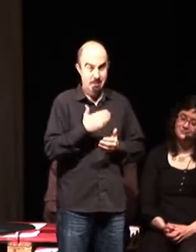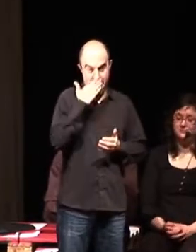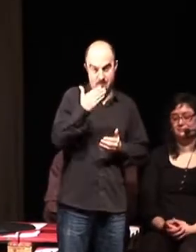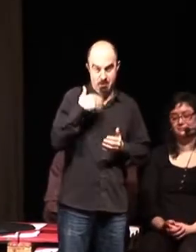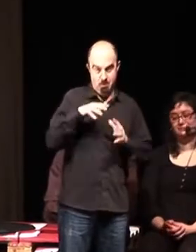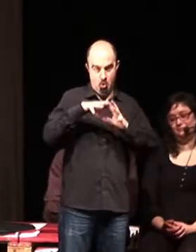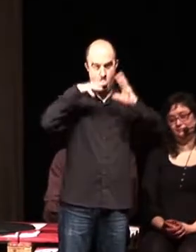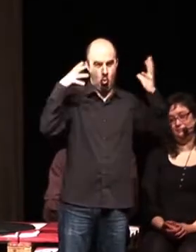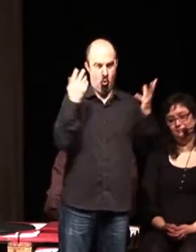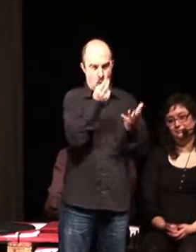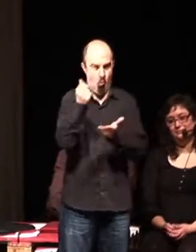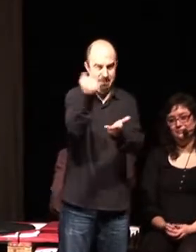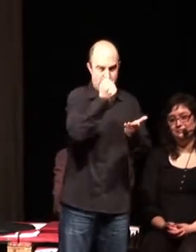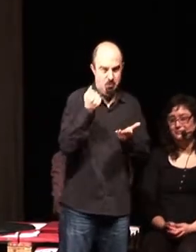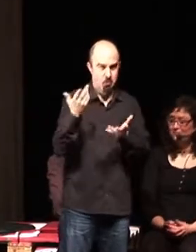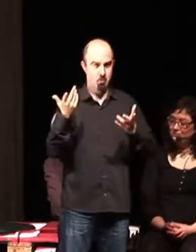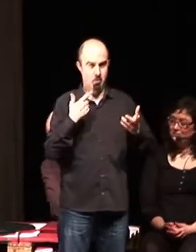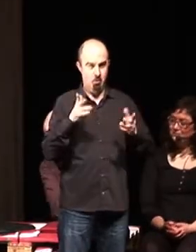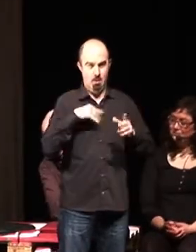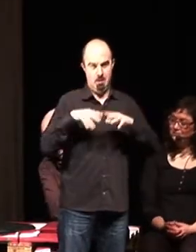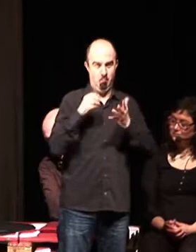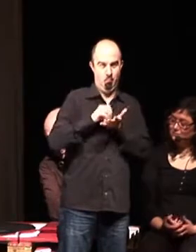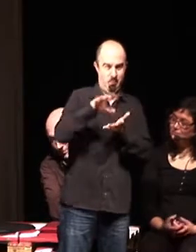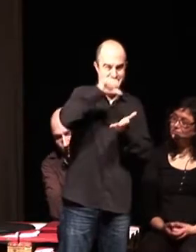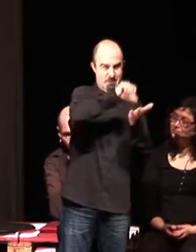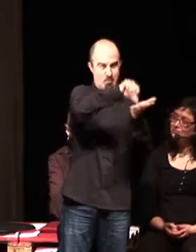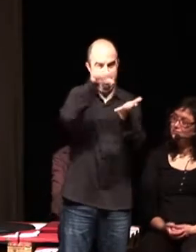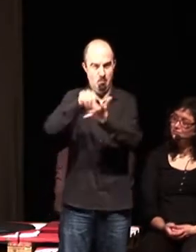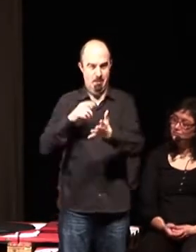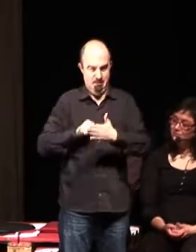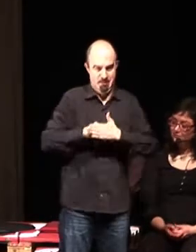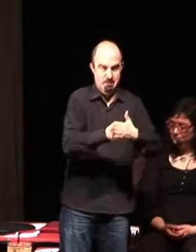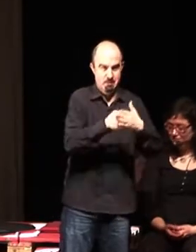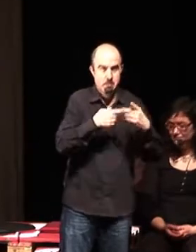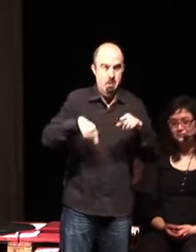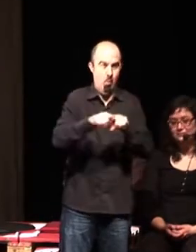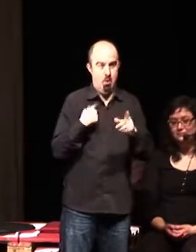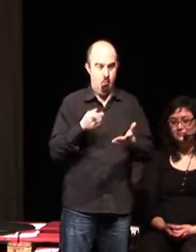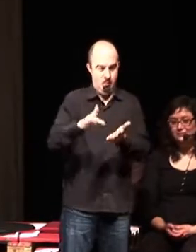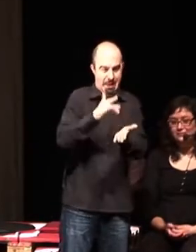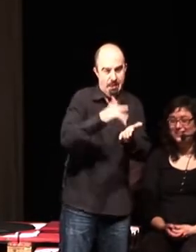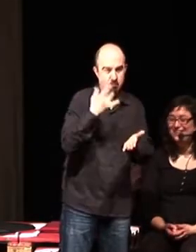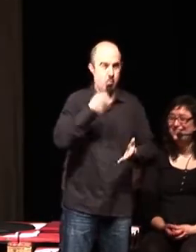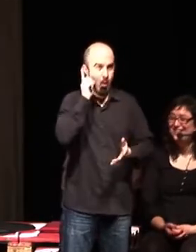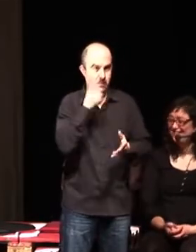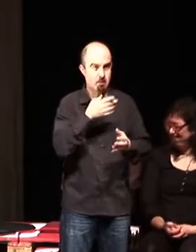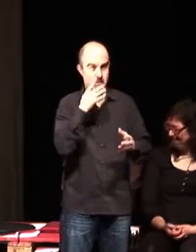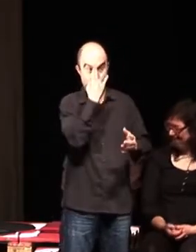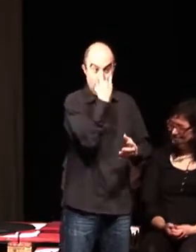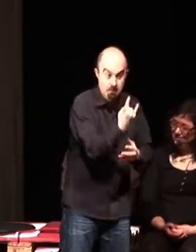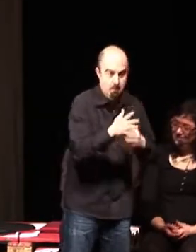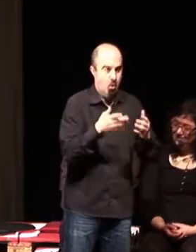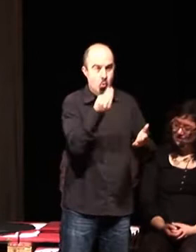davant de la globalització del capital i davant d'aquest cosmopolitisme que es basa només a tindre tots el mateix iPhone i les mateixes productes de consum, el